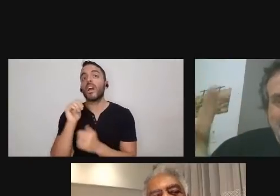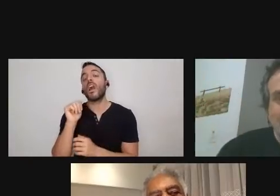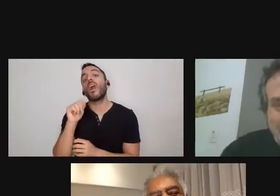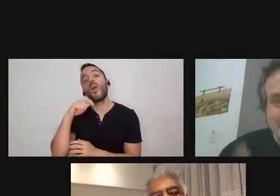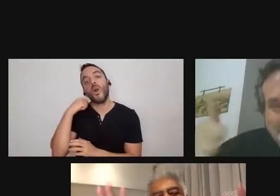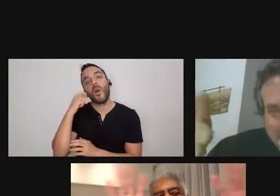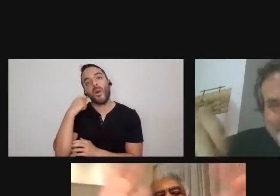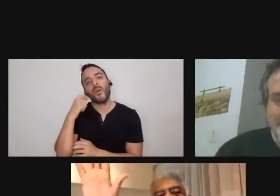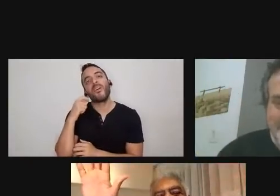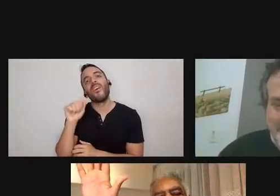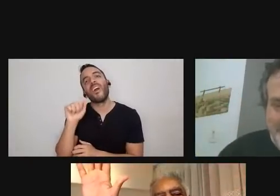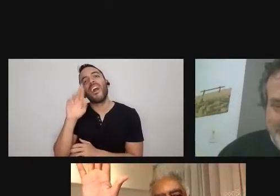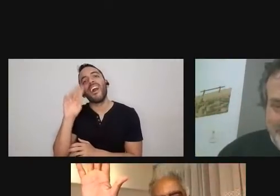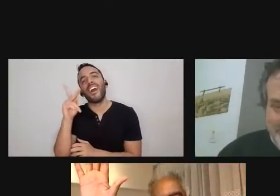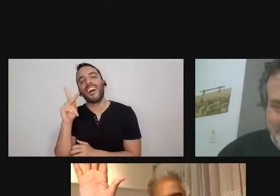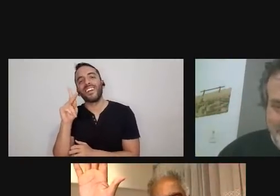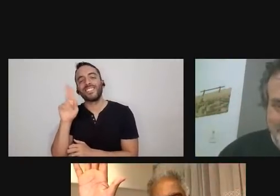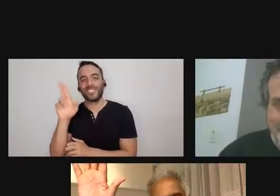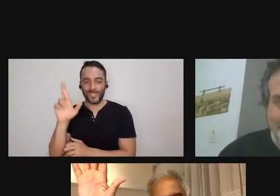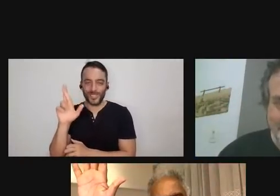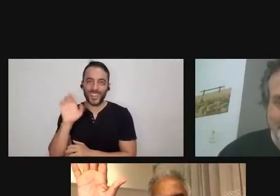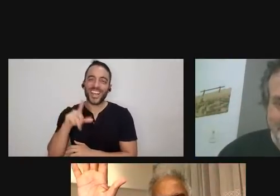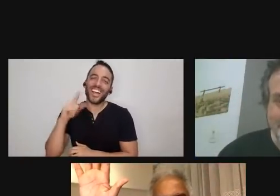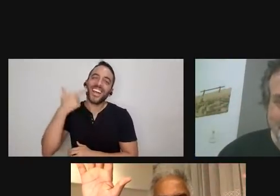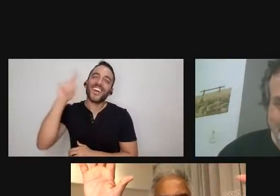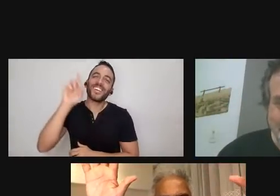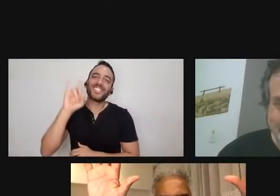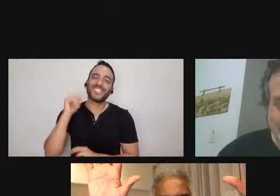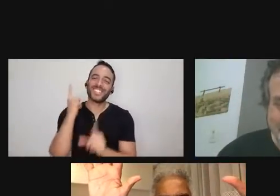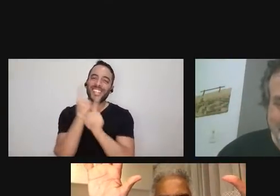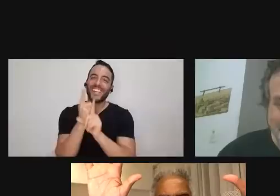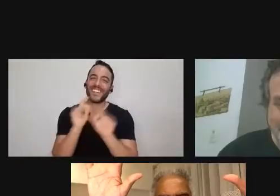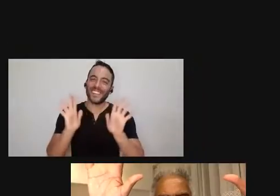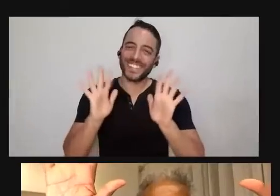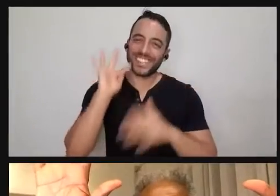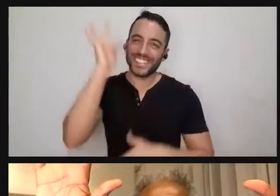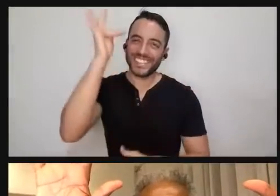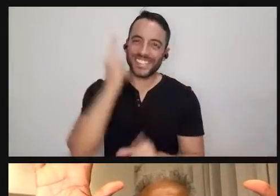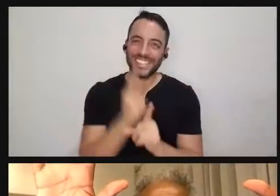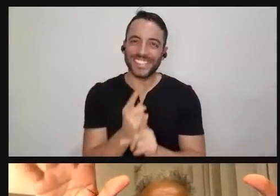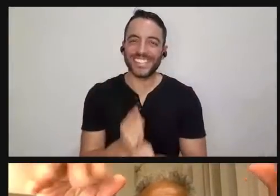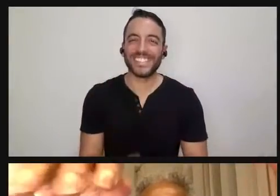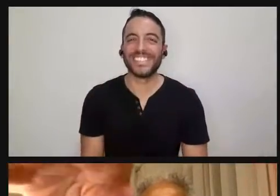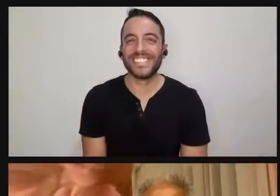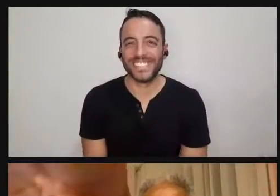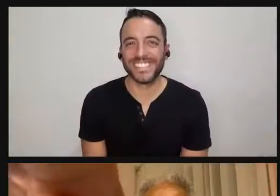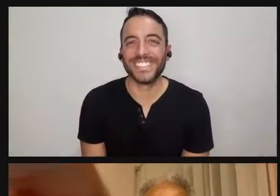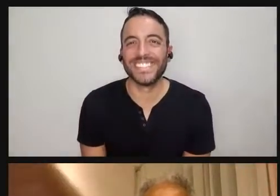gente, dia. Até outro dia. Muito obrigada. Até a próxima. Até a próxima.